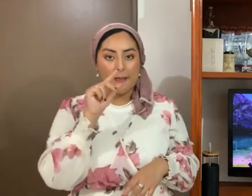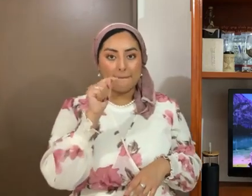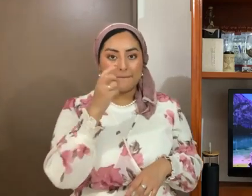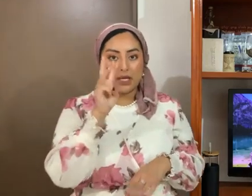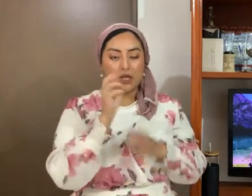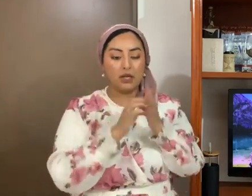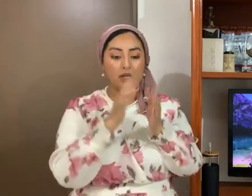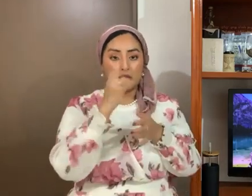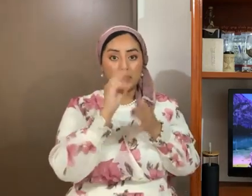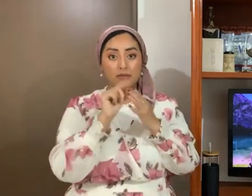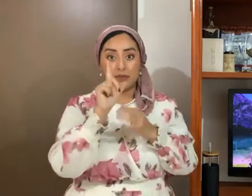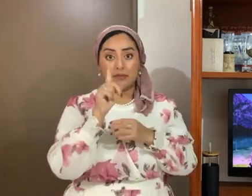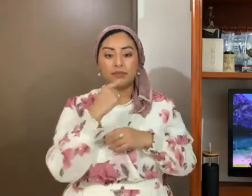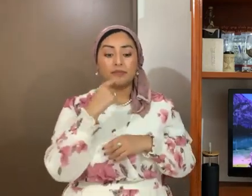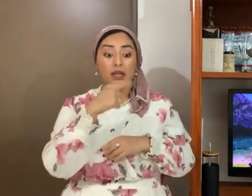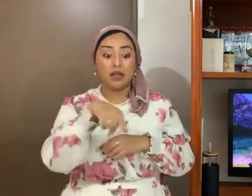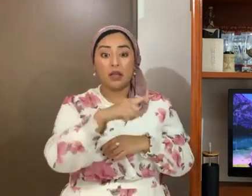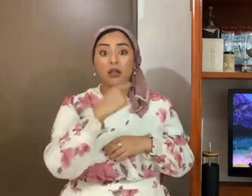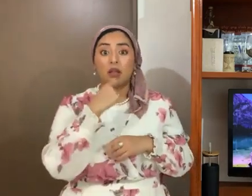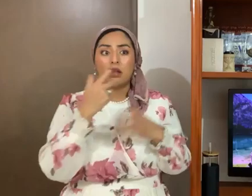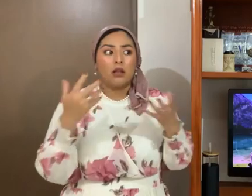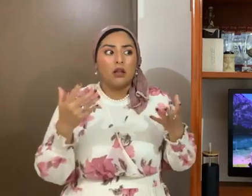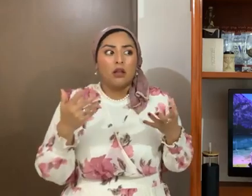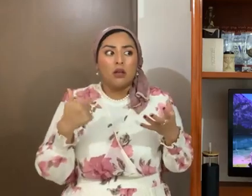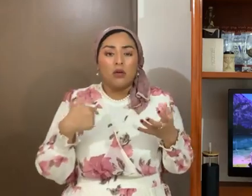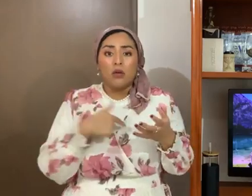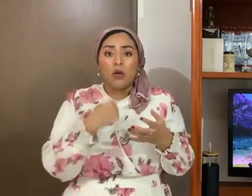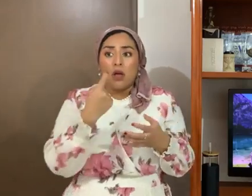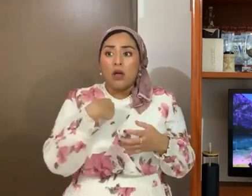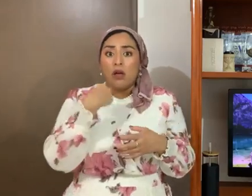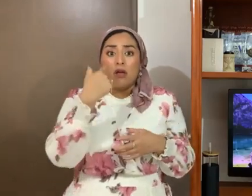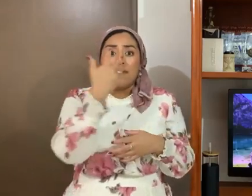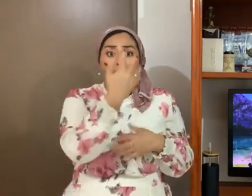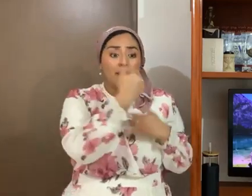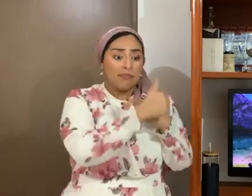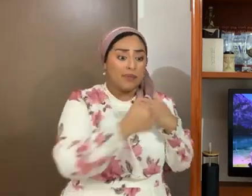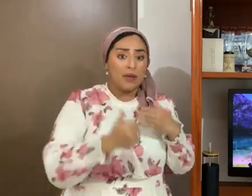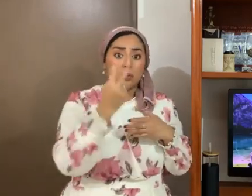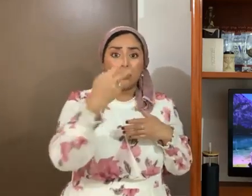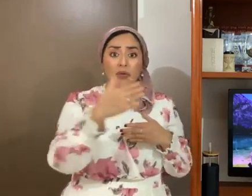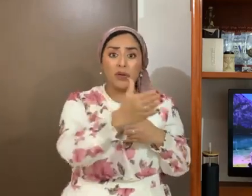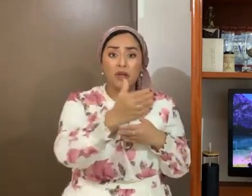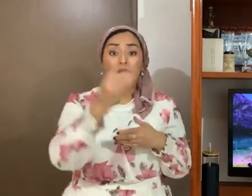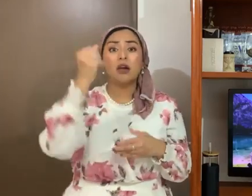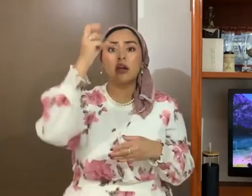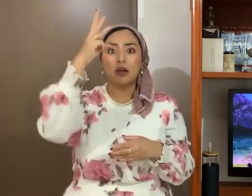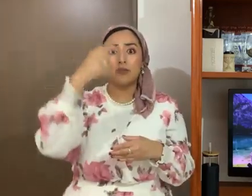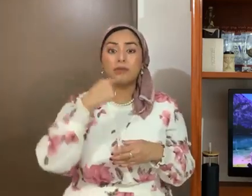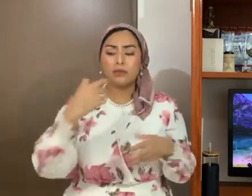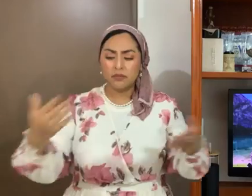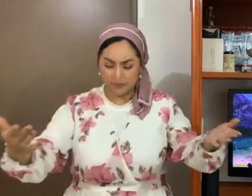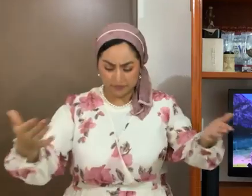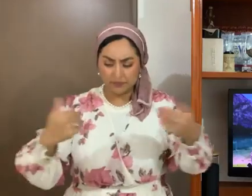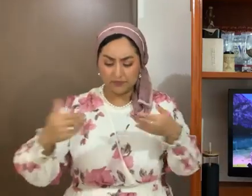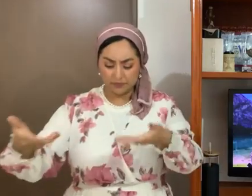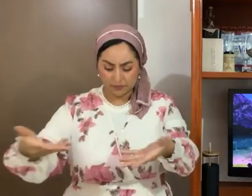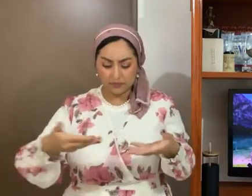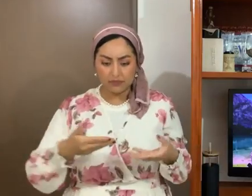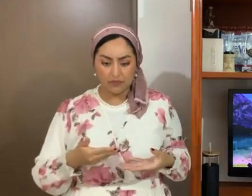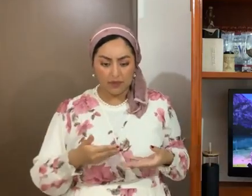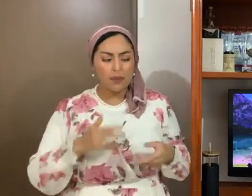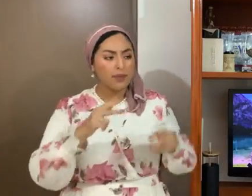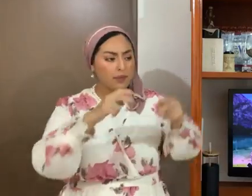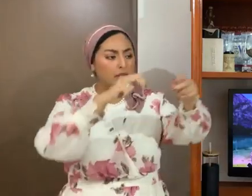verso 17, dice, ellos dijeron, no tenemos aquí sino 5 panes y 2 peces, y él les dijo, traédmelos acá. Entonces mandó a la